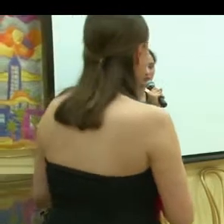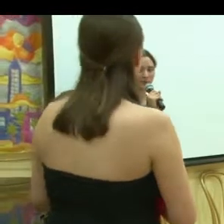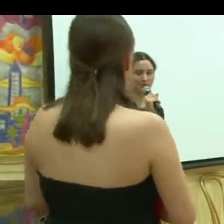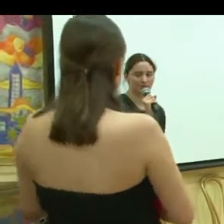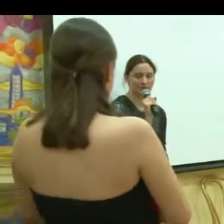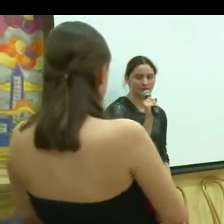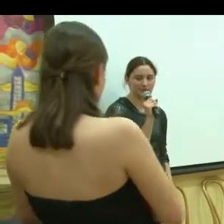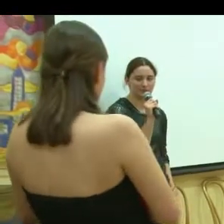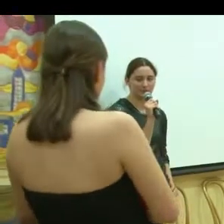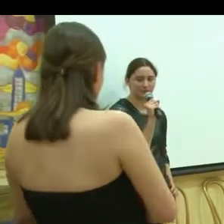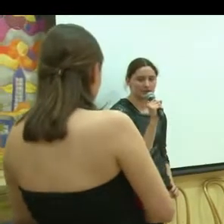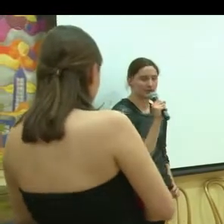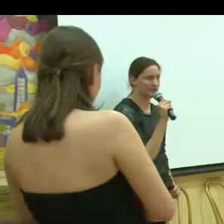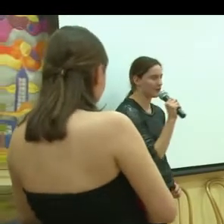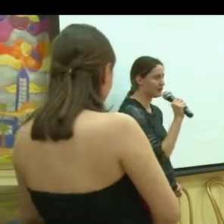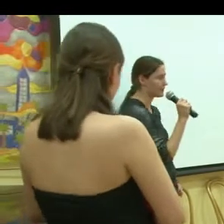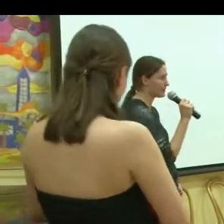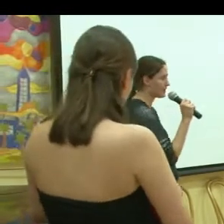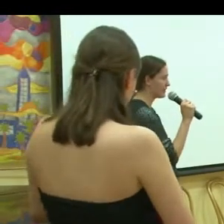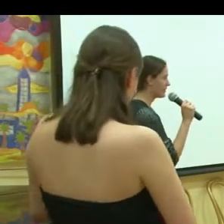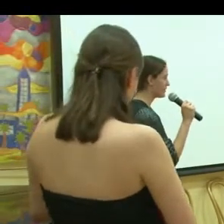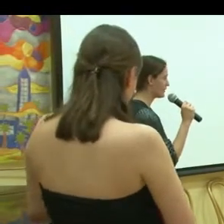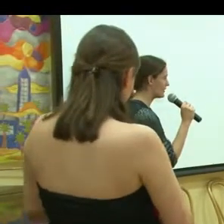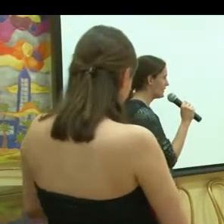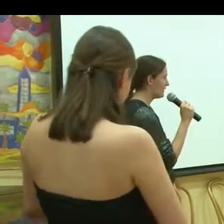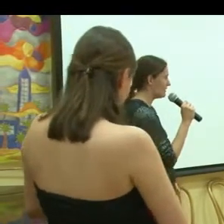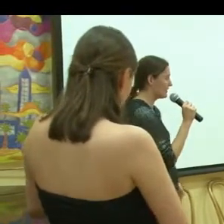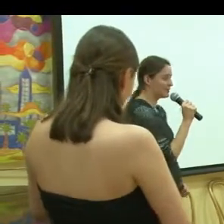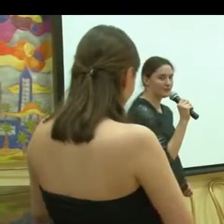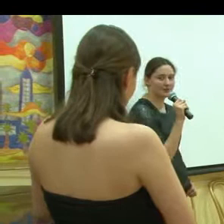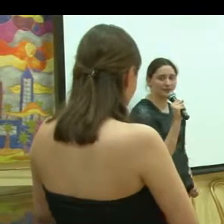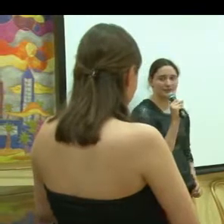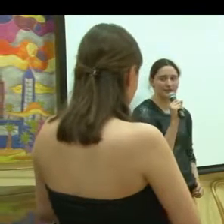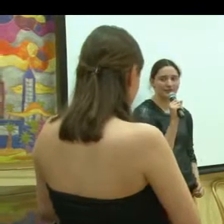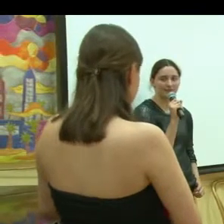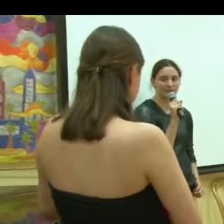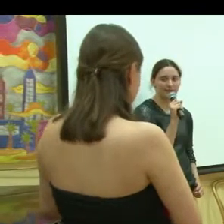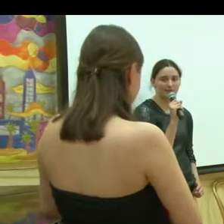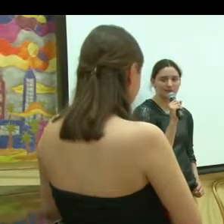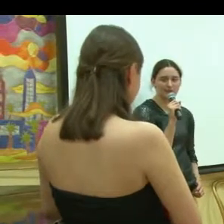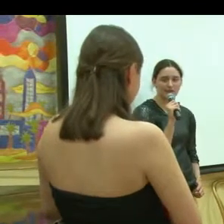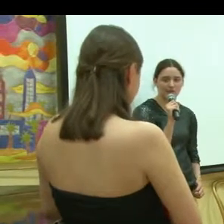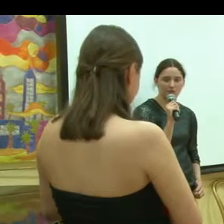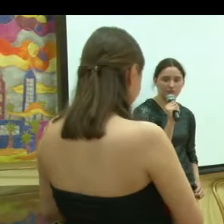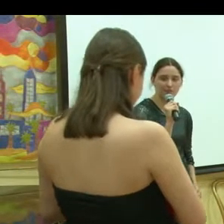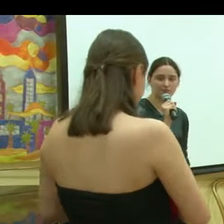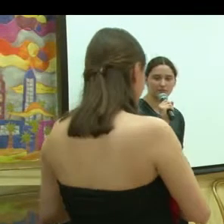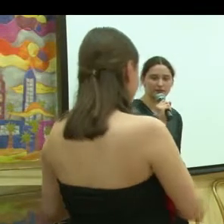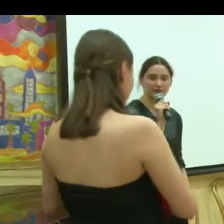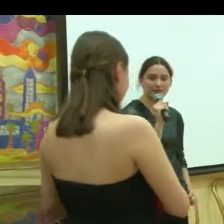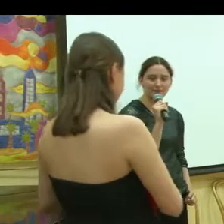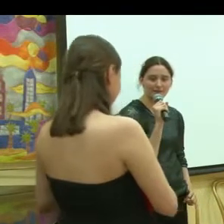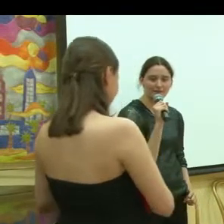Ja mogę powiedzieć, że ja mam taki sam. Tak, Christian je zrobił dla nas, tak? Tak, tutaj sobie podpowiada, że są to pierścienie wykonane przez Christiana właśnie dla nich i taki sam pierścień w kolorze